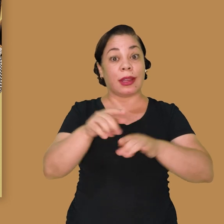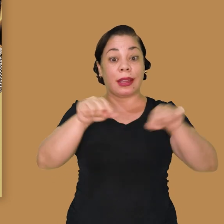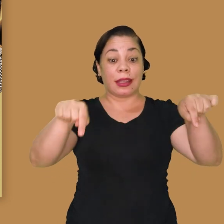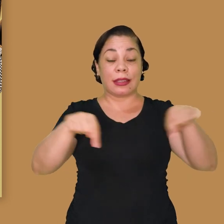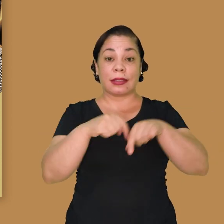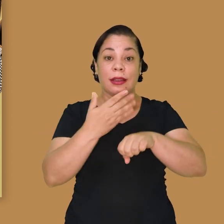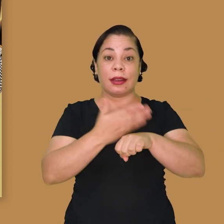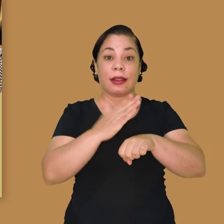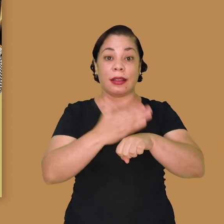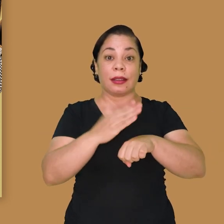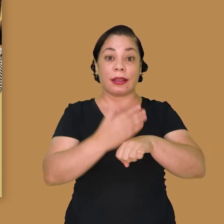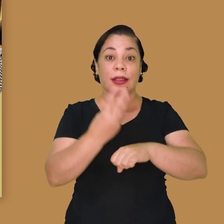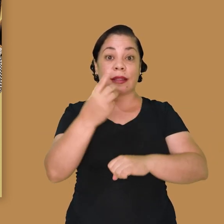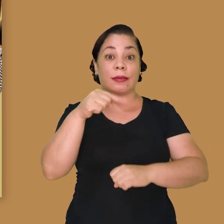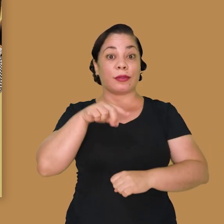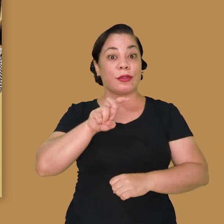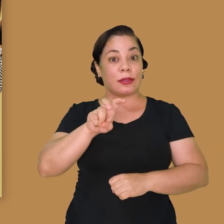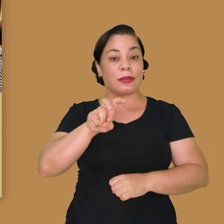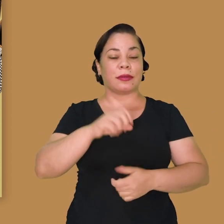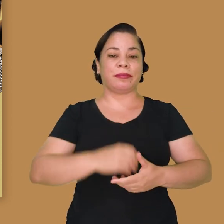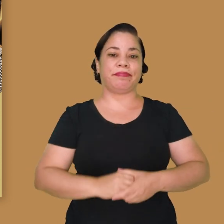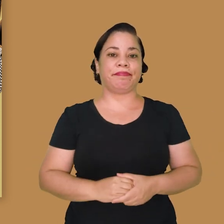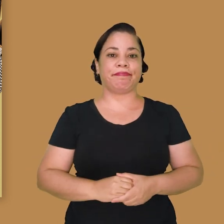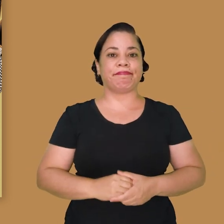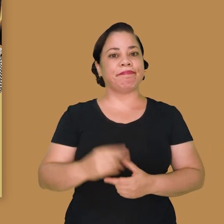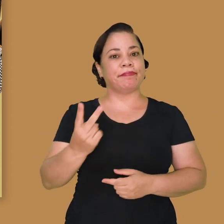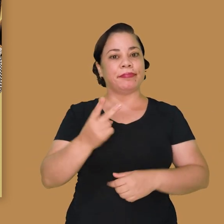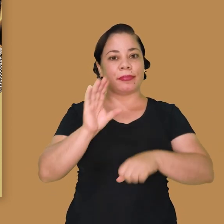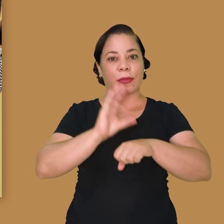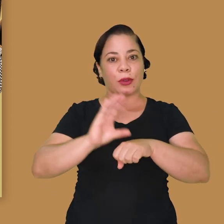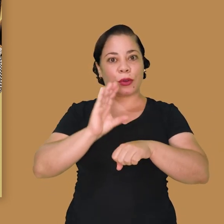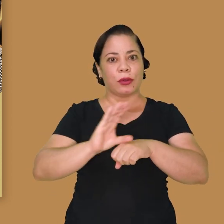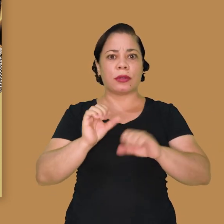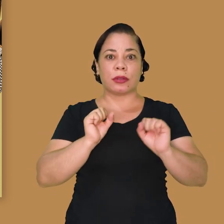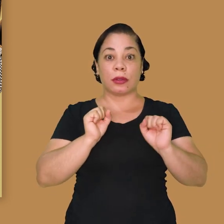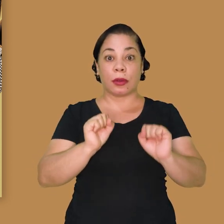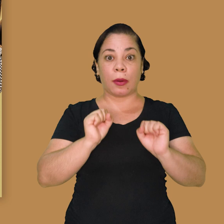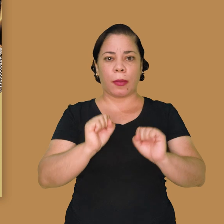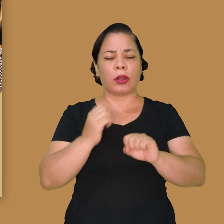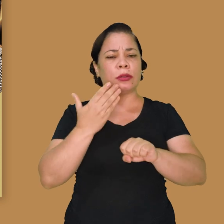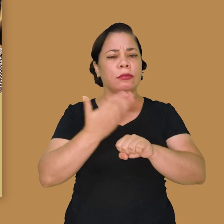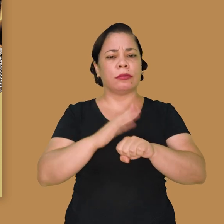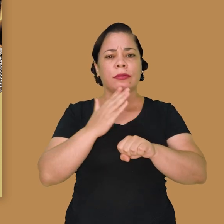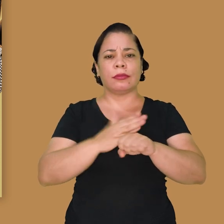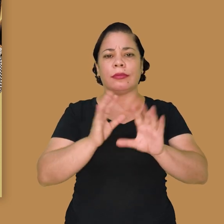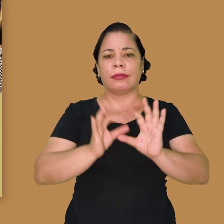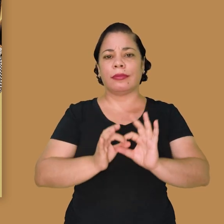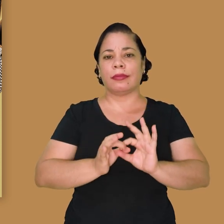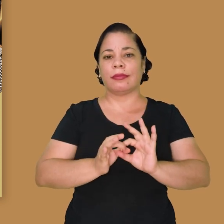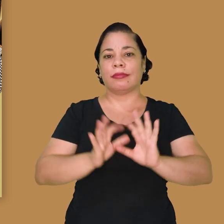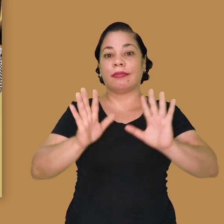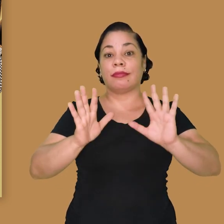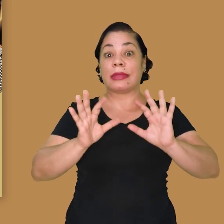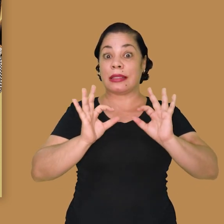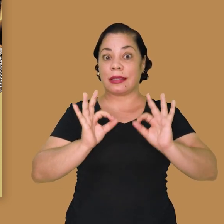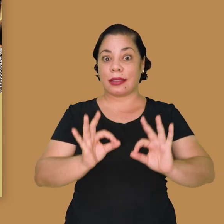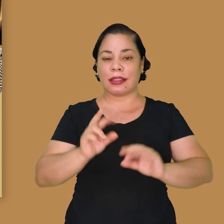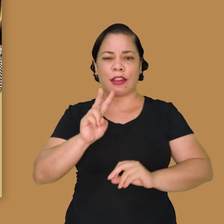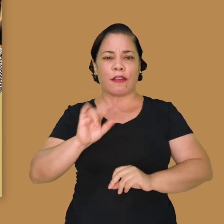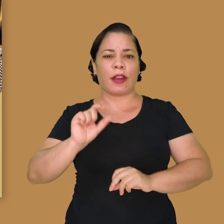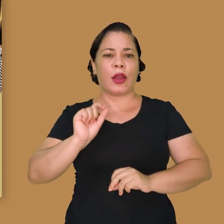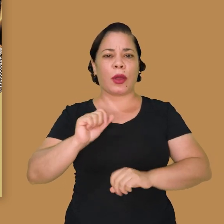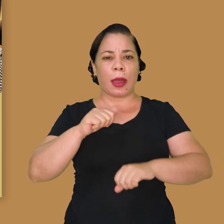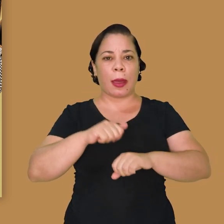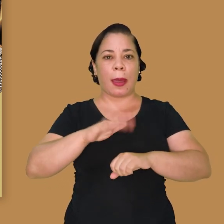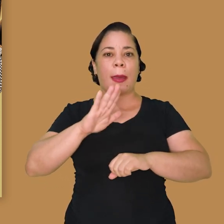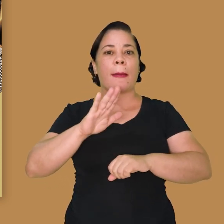prática disponível na versão 3.5 Em ambos os cursos você poderá praticar livremente e certamente